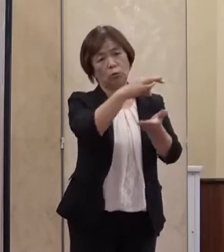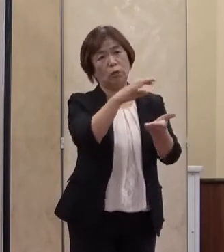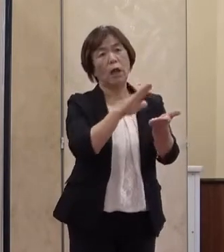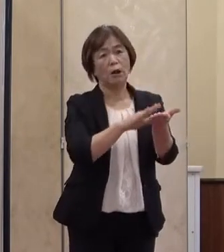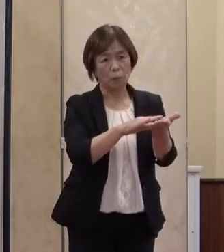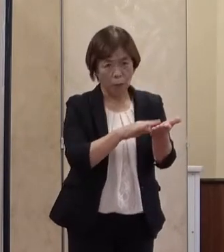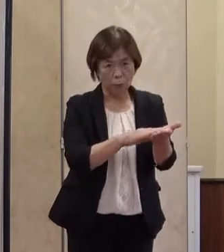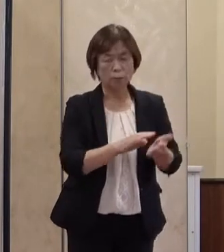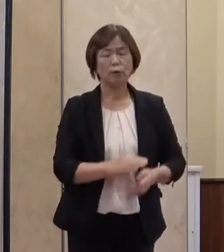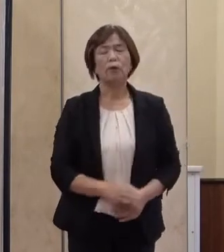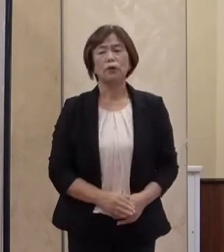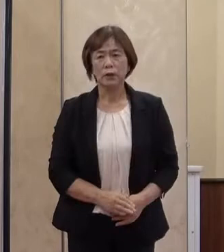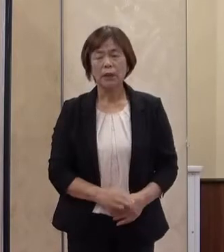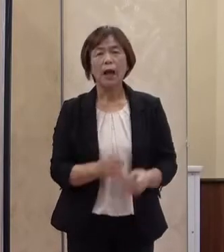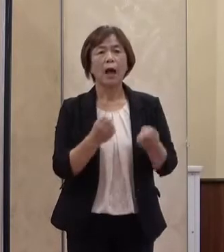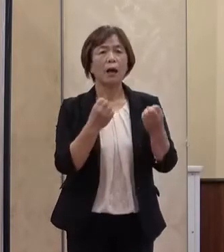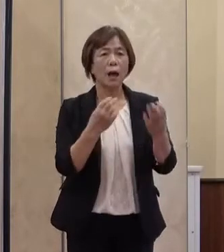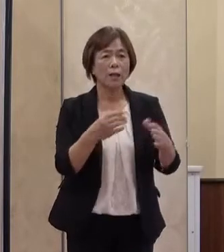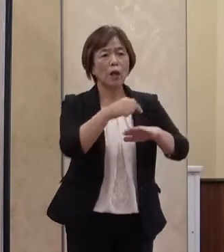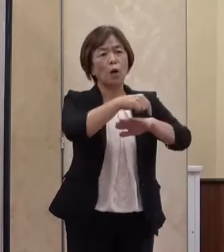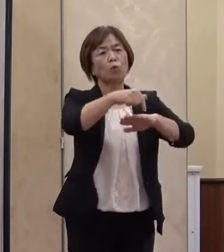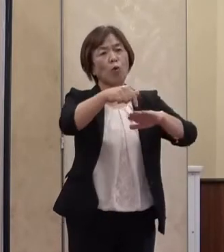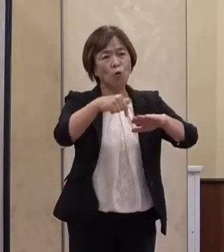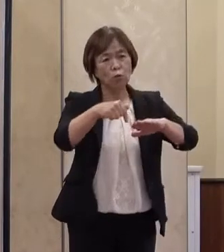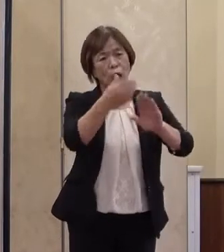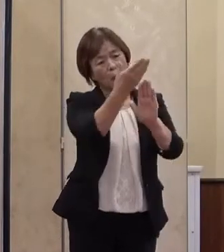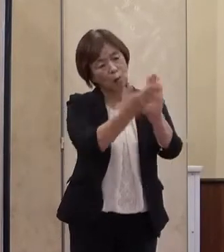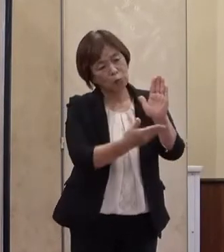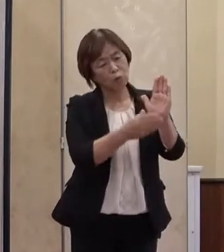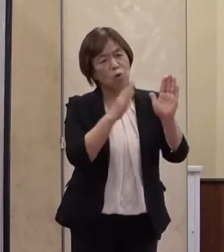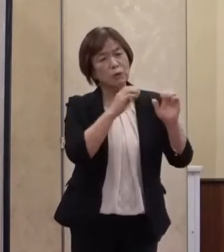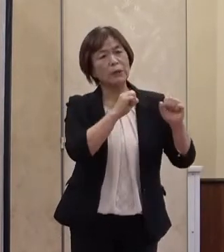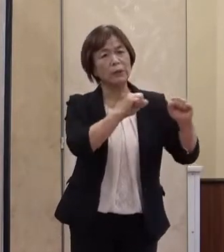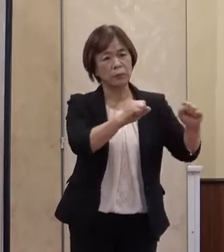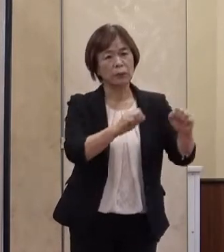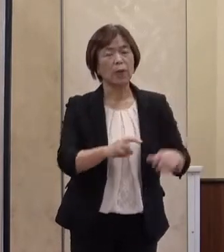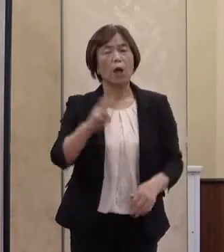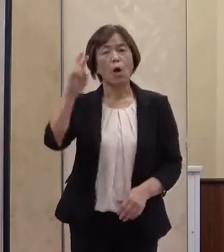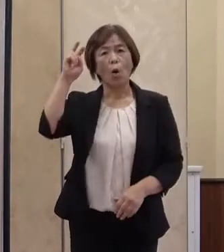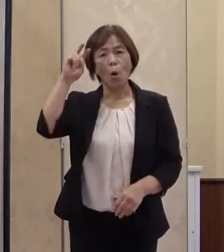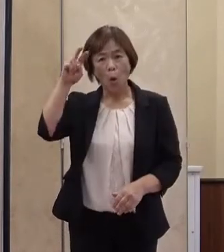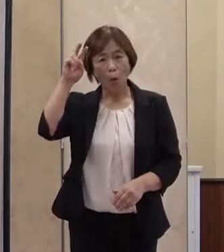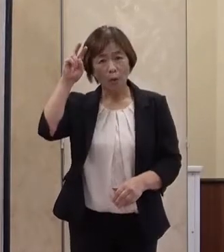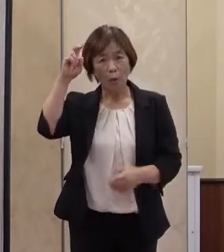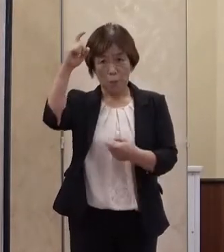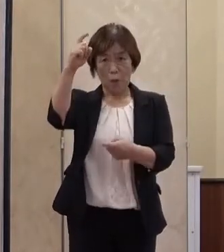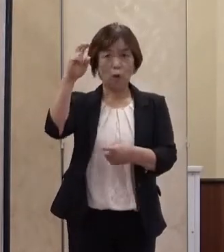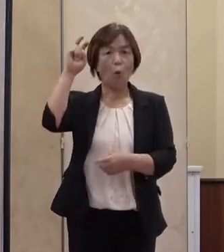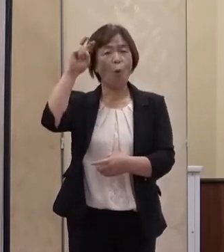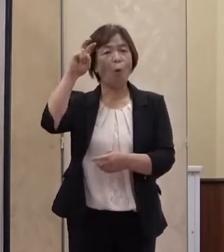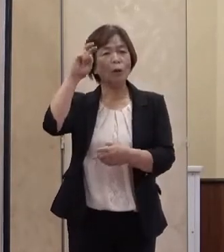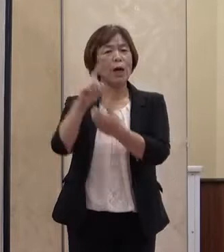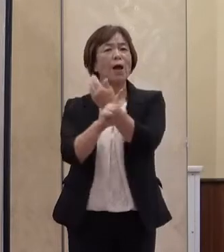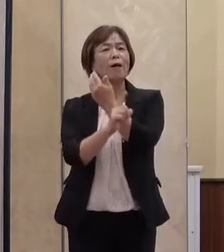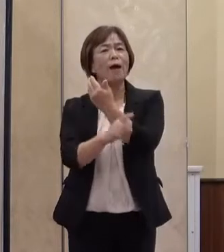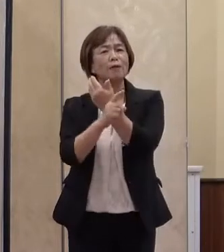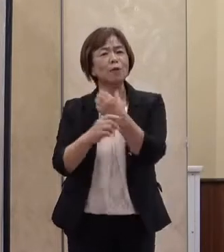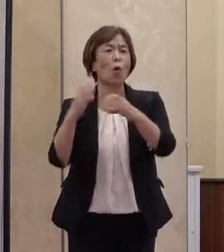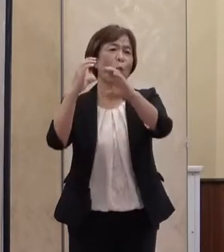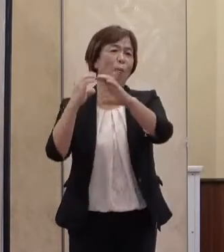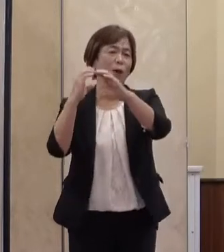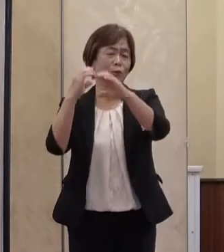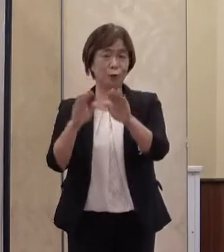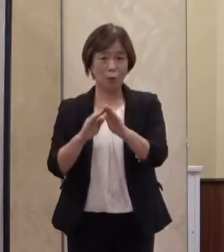として新たなプログラムを実施していこうと思います。大阪落語祭りということでこれを開催します